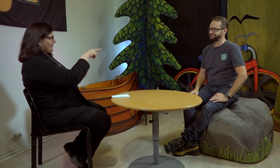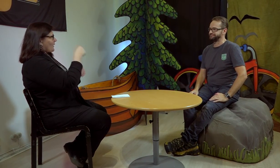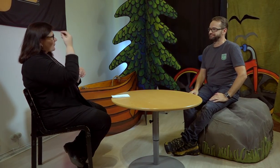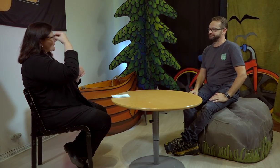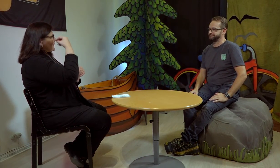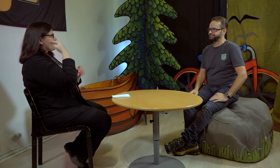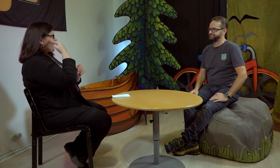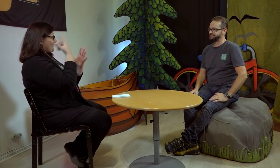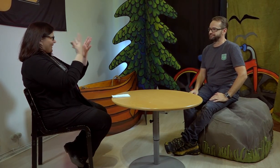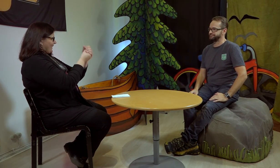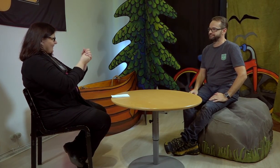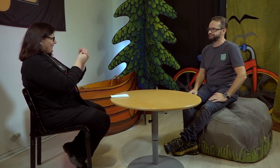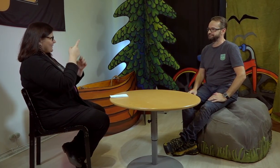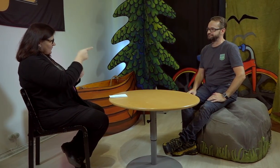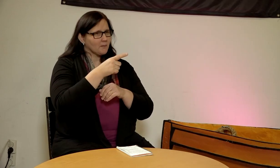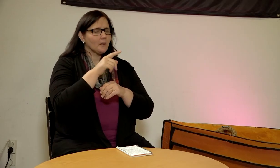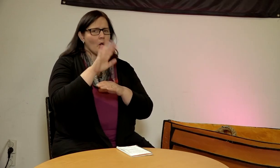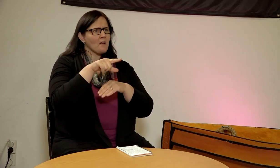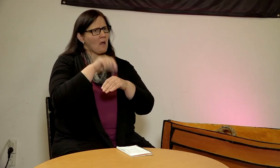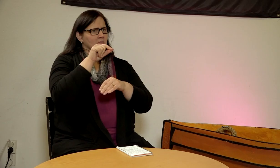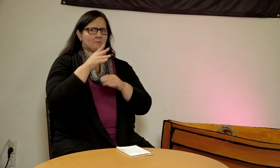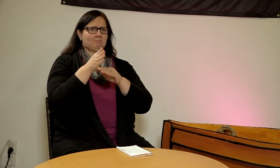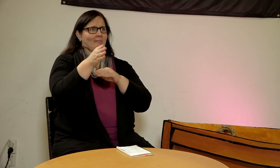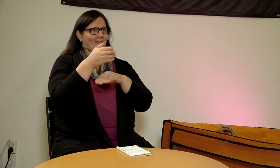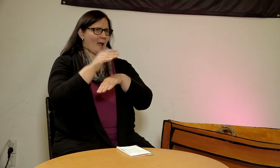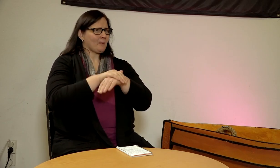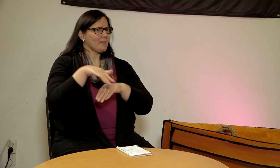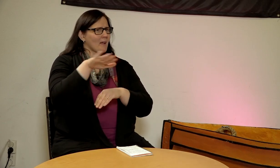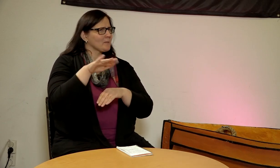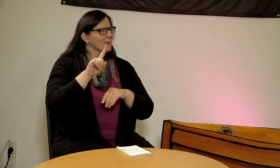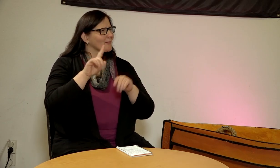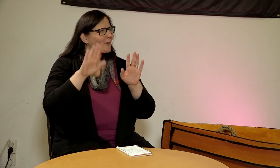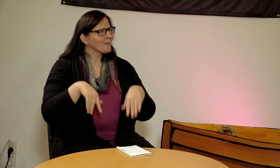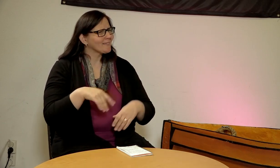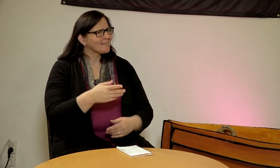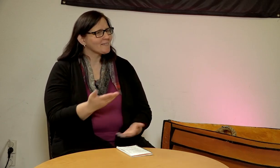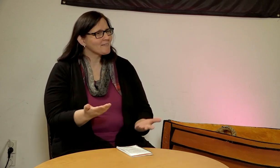Olet opiskellut kuulevien kanssa. Kuinka olet valinnut sen ammattialan?